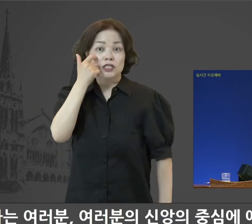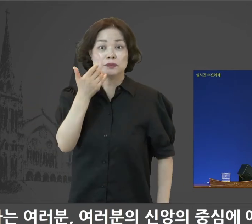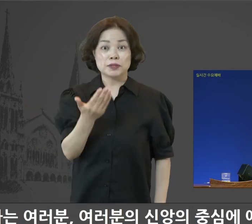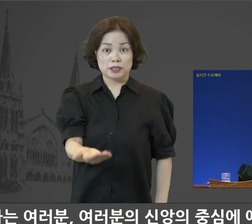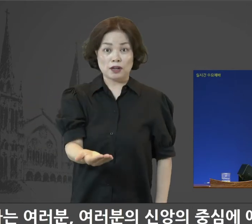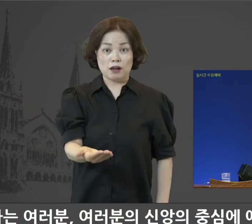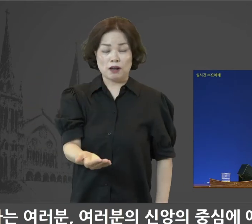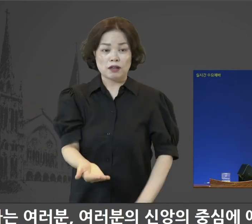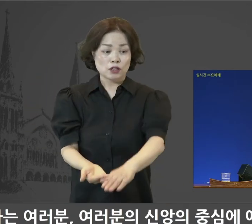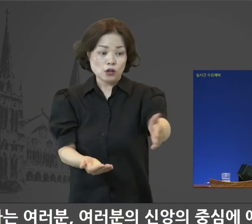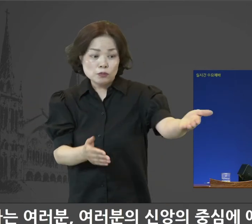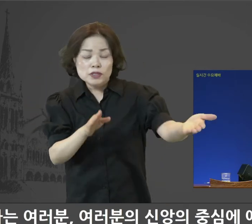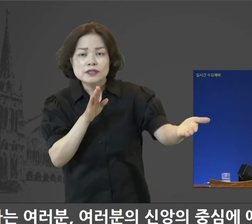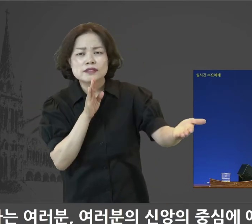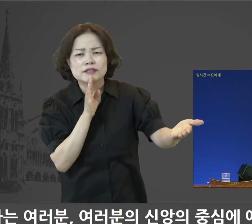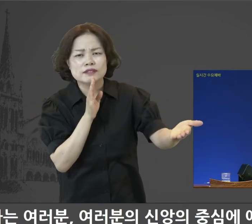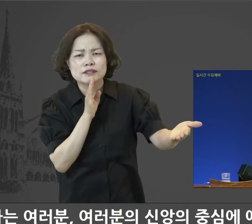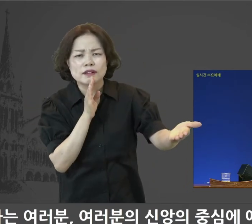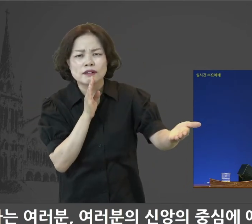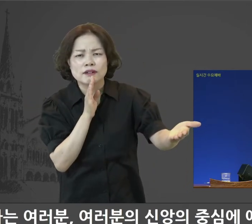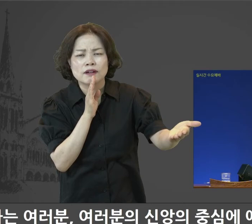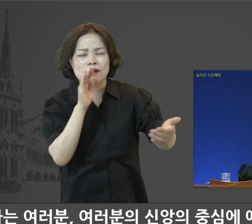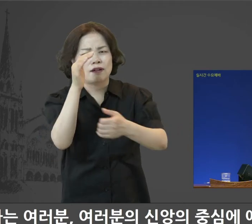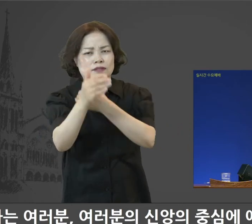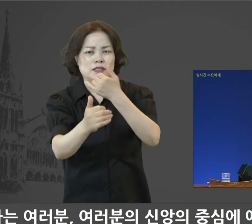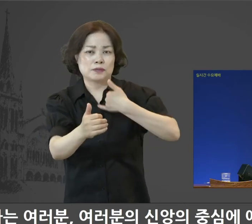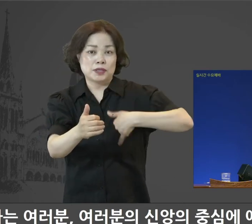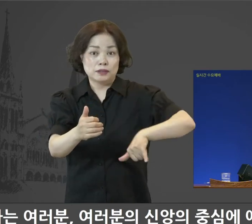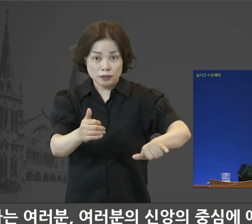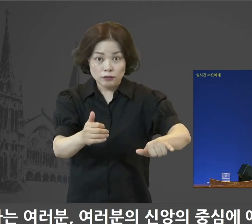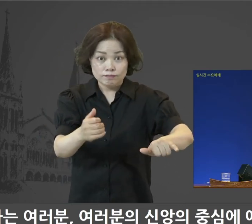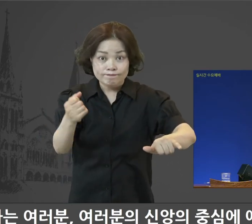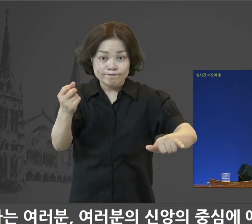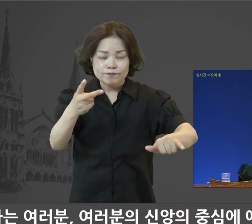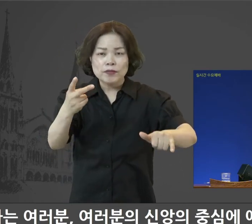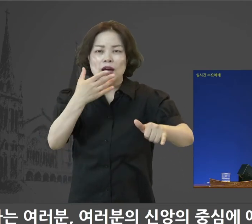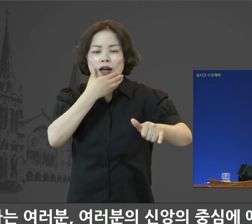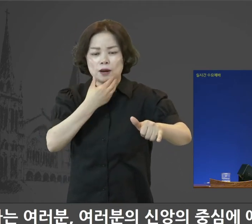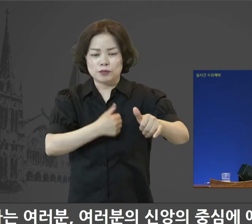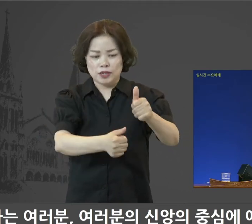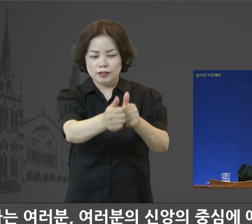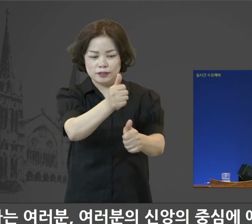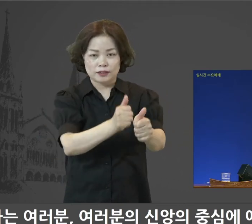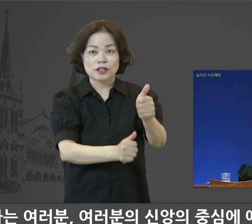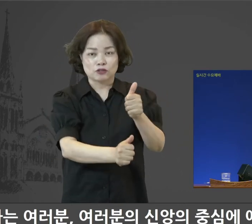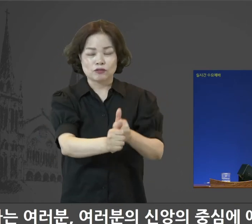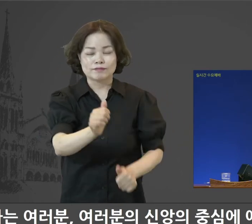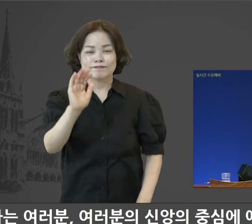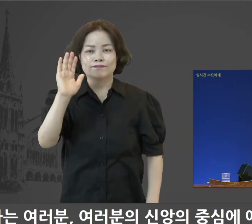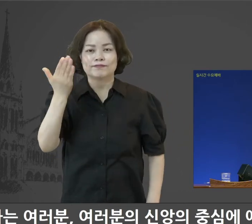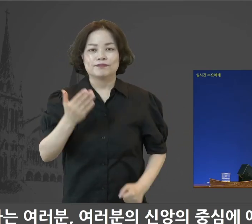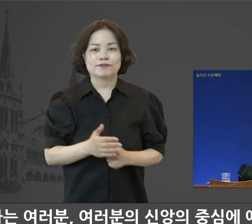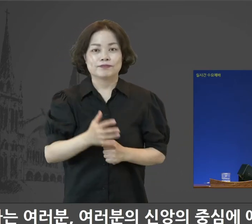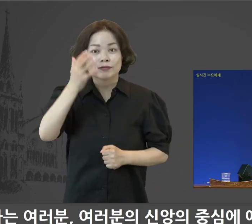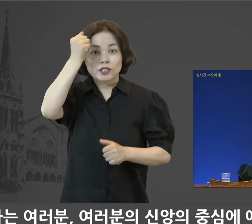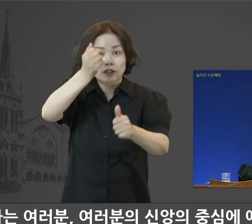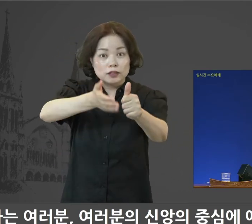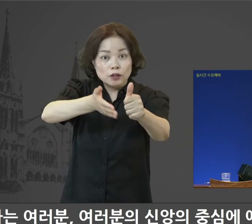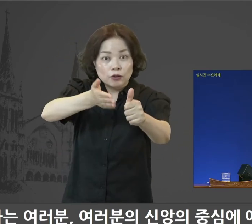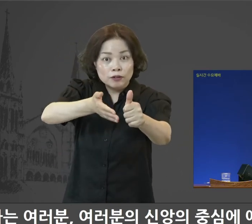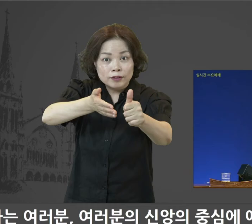그렇다면 여러분이 진짜 하나님의 자녀이고 아브라함의 자손들입니다.